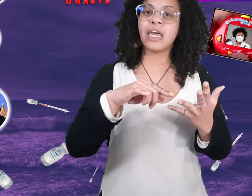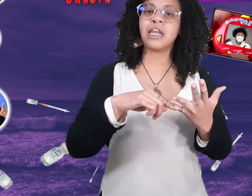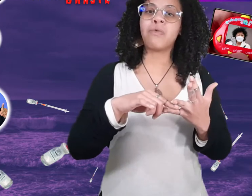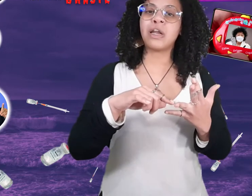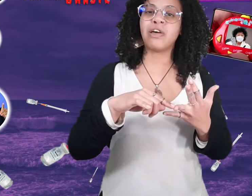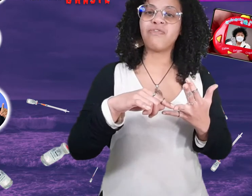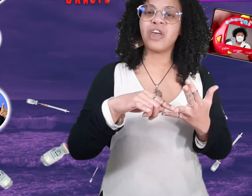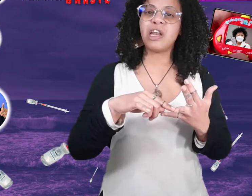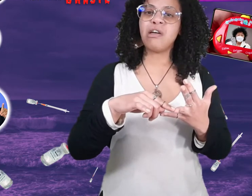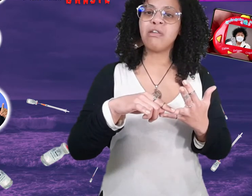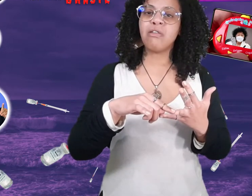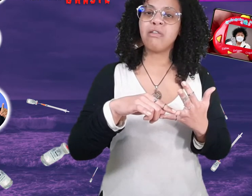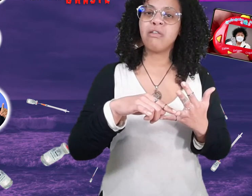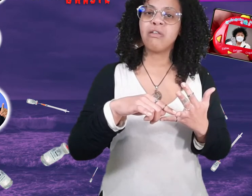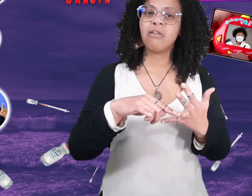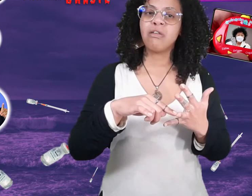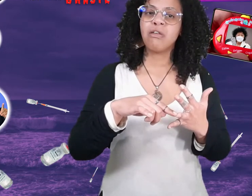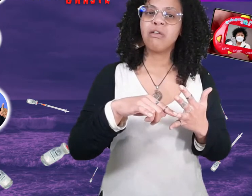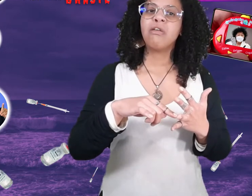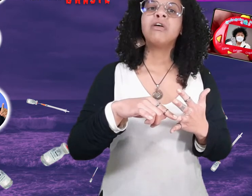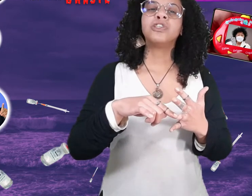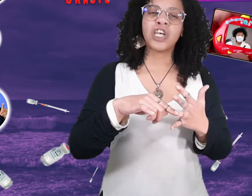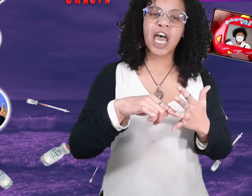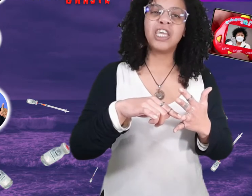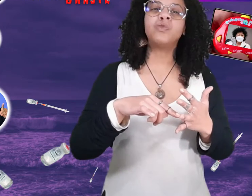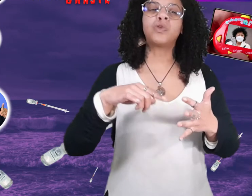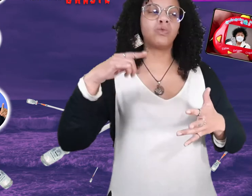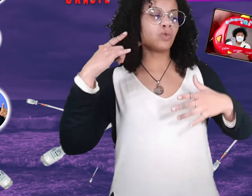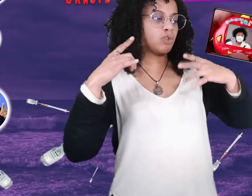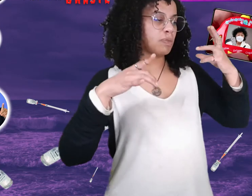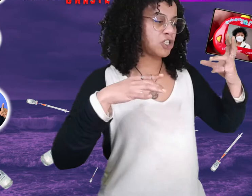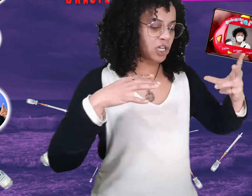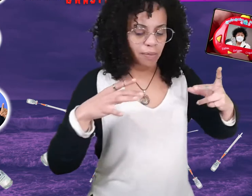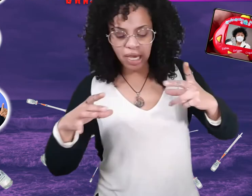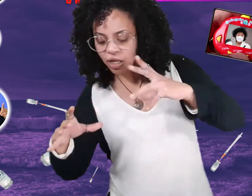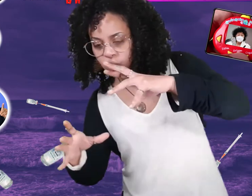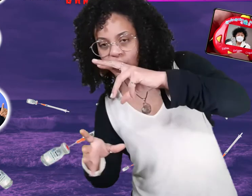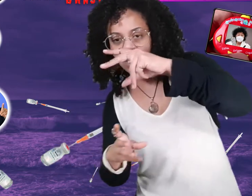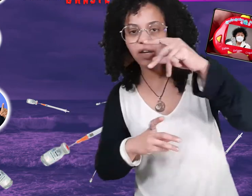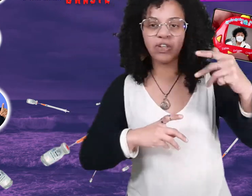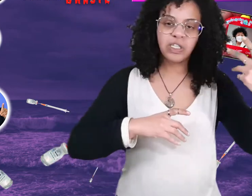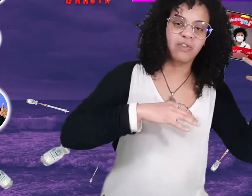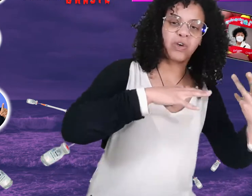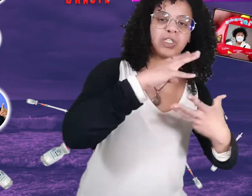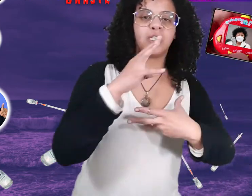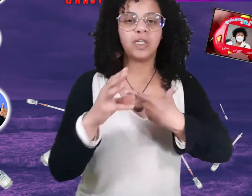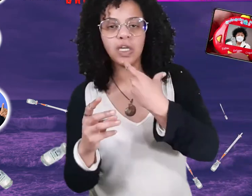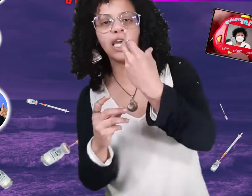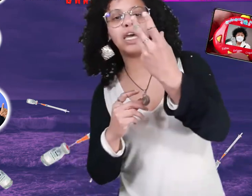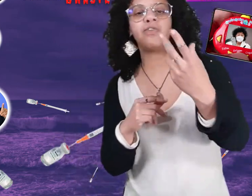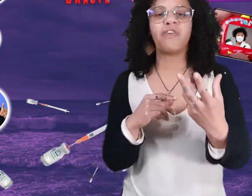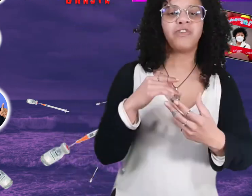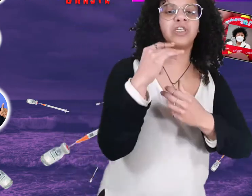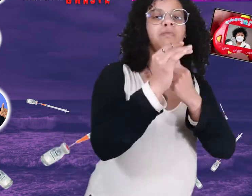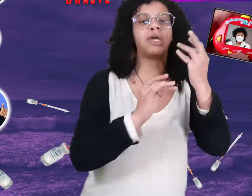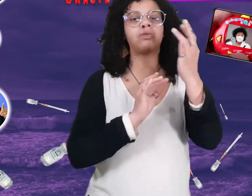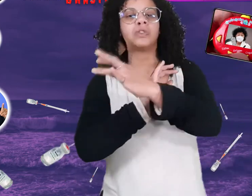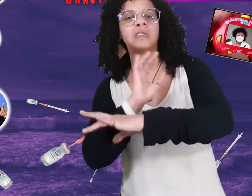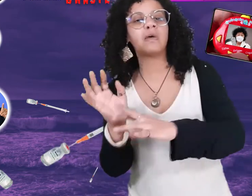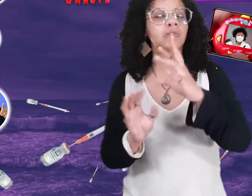aí na quarta-feira... É o Jailton Batista. Jailton dos medicamentos, que tem que ver se teve coisa de dinheiro, favorecimento, ou se sim ou